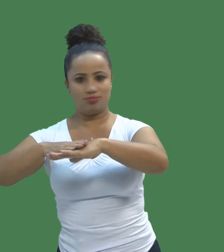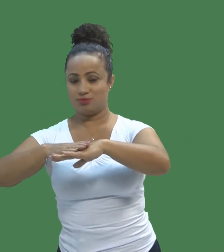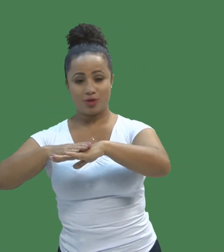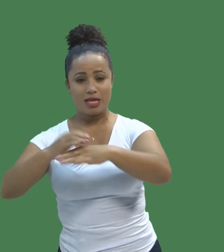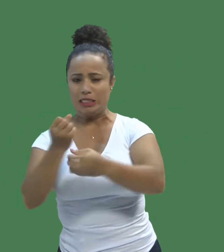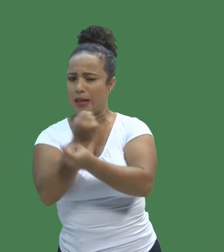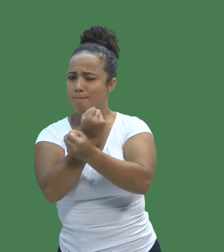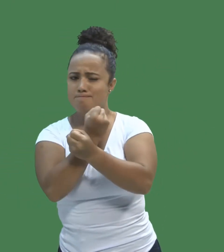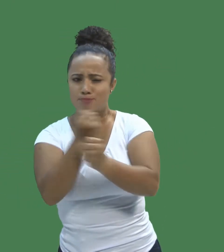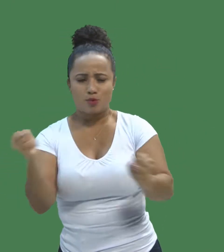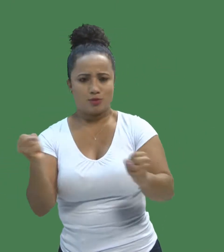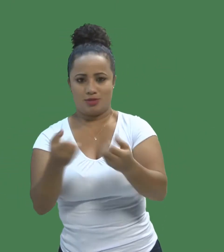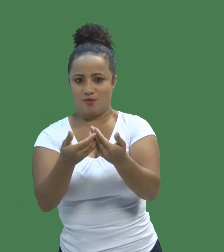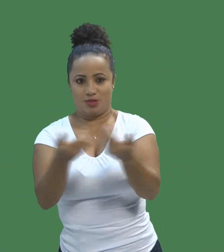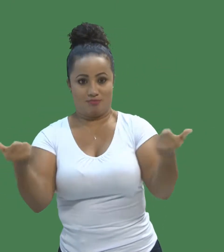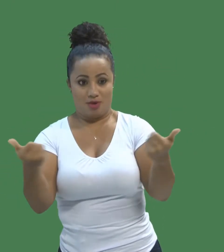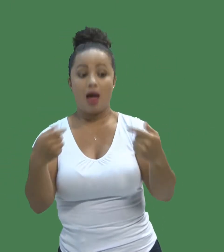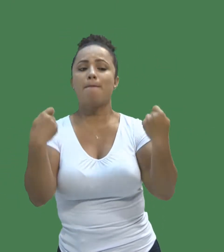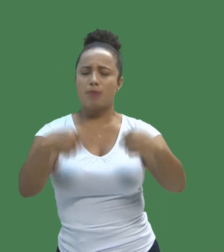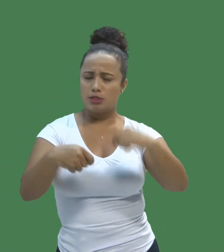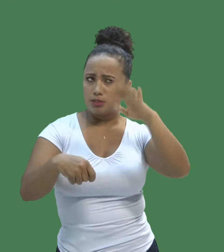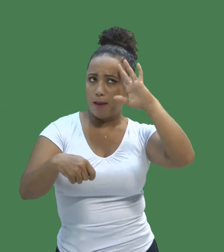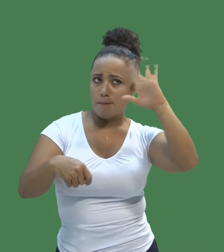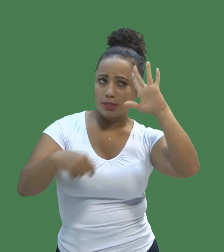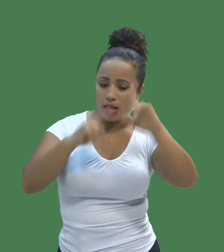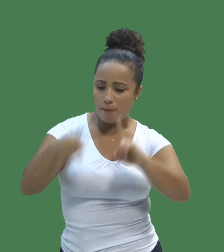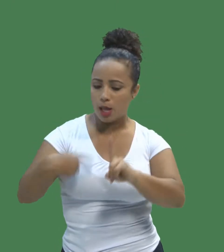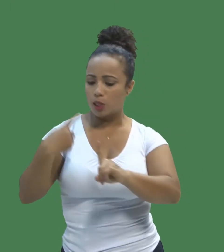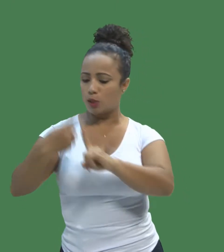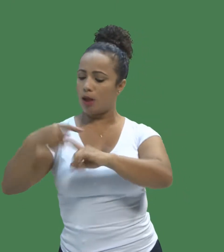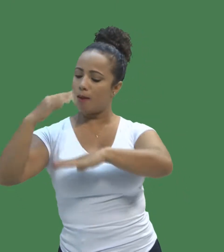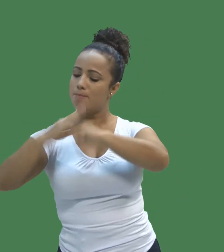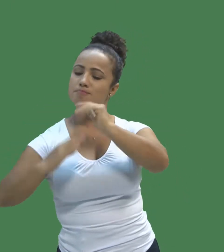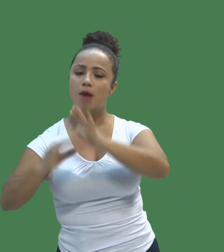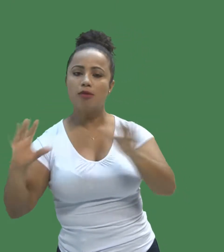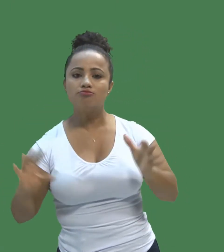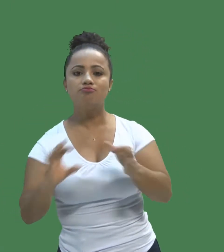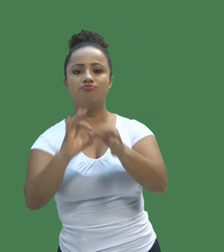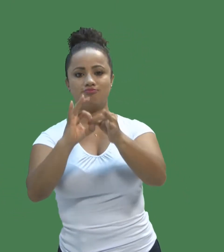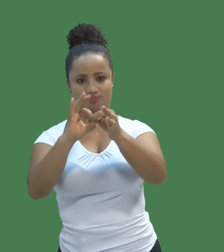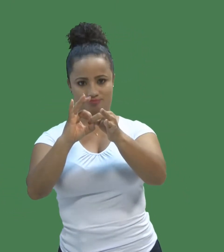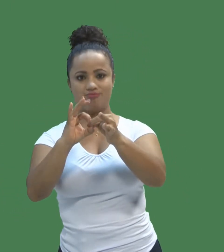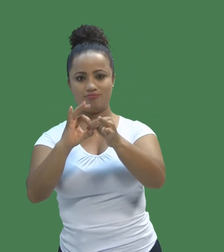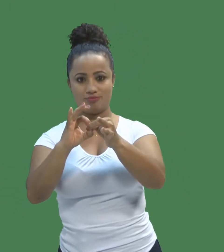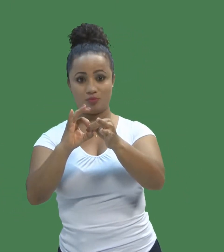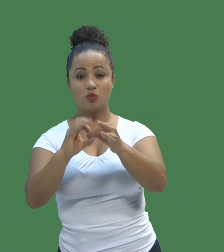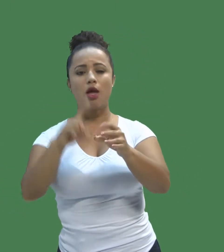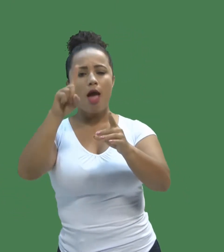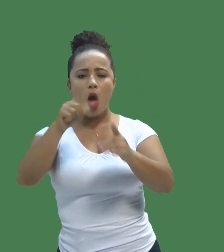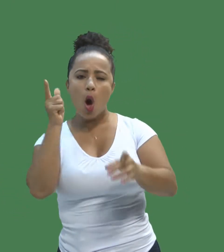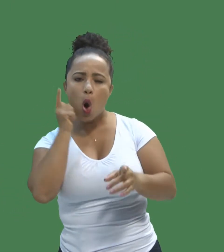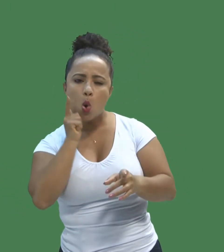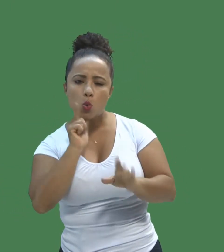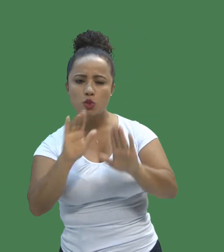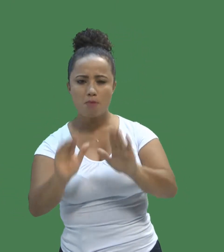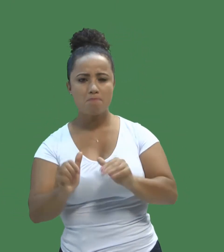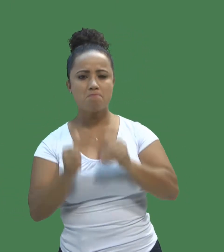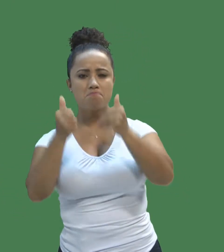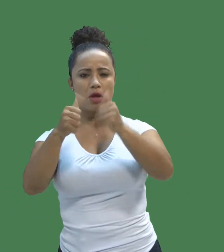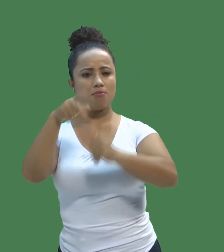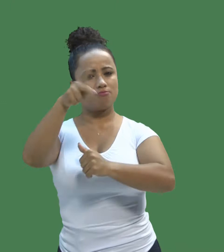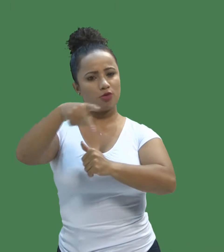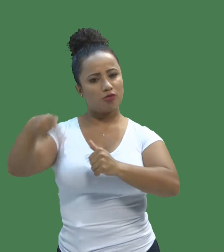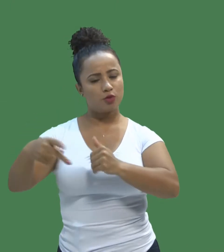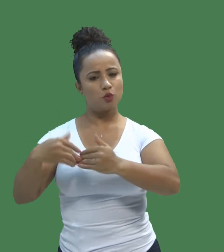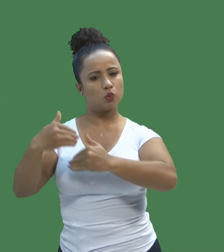alienarmos. Para uma sólida formação de professores, elegemos uma sociologia questionadora,